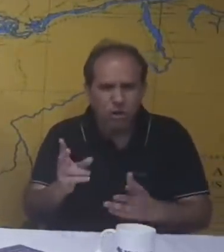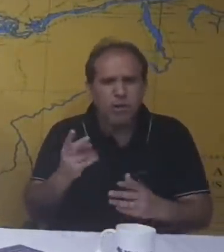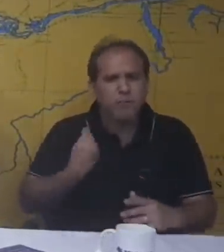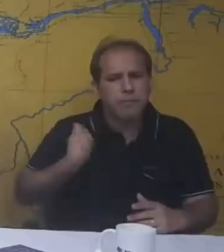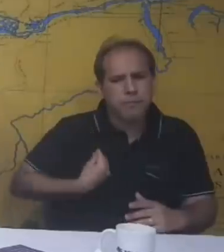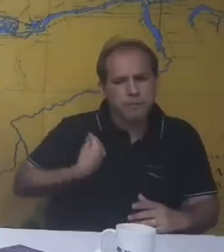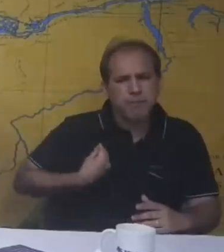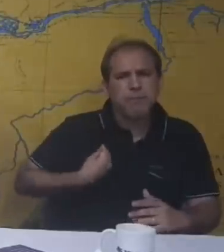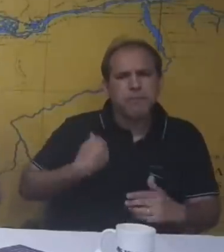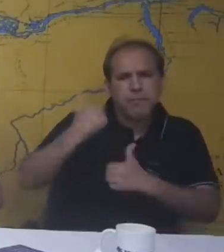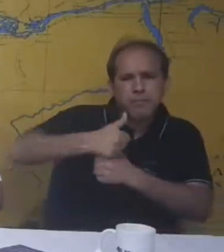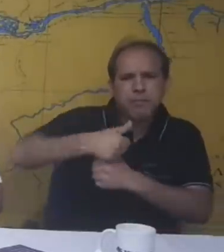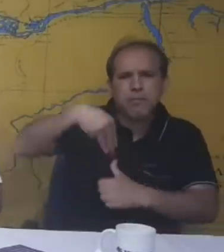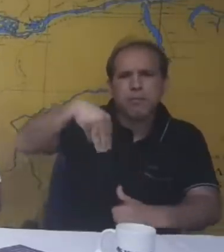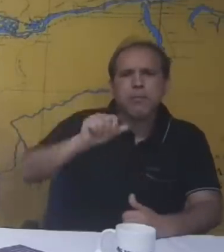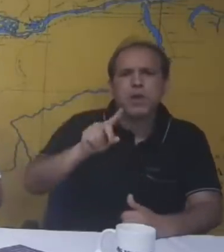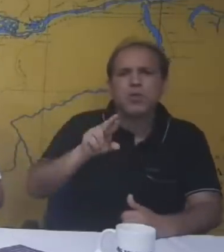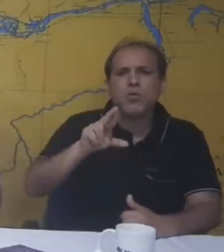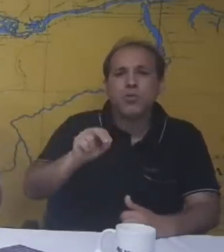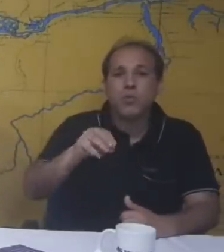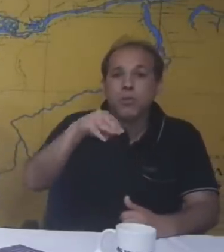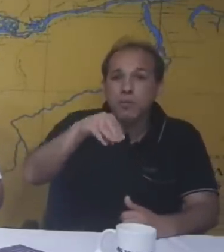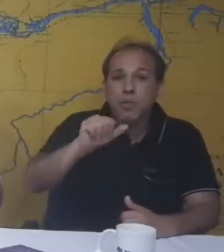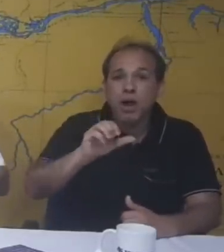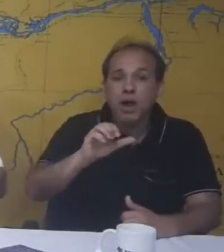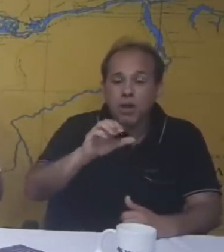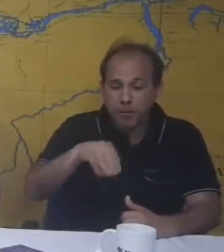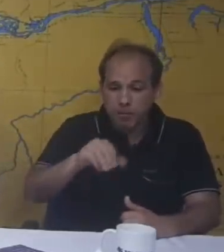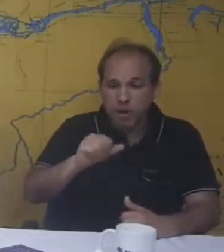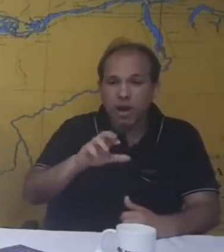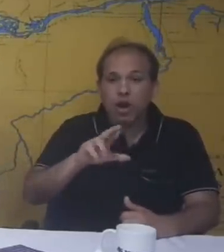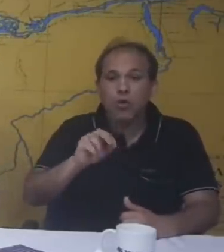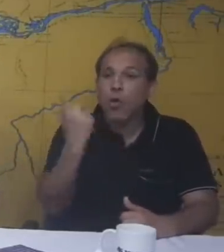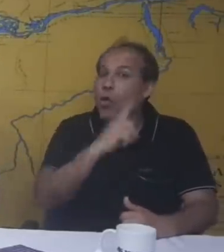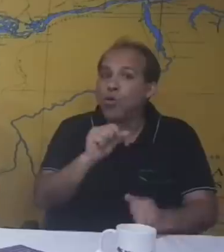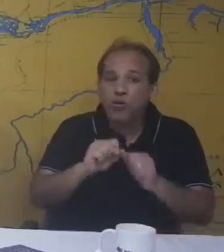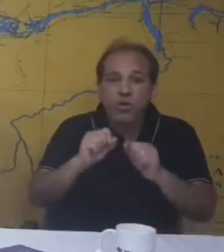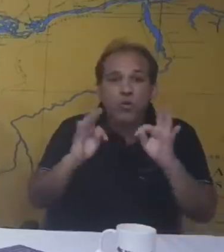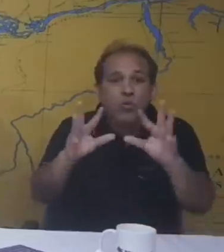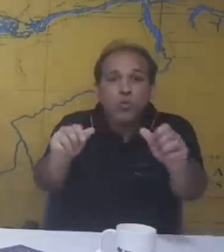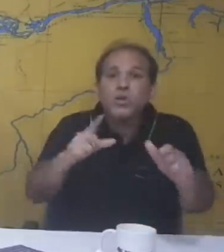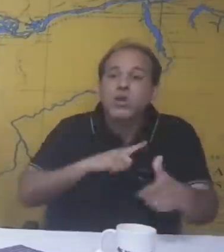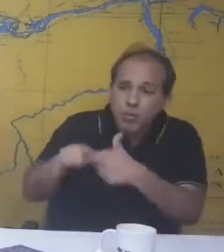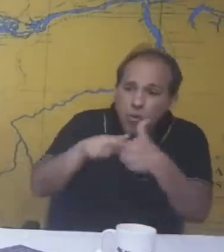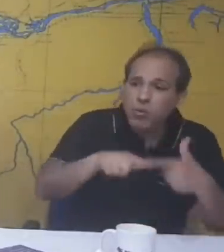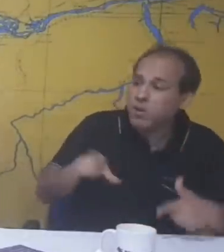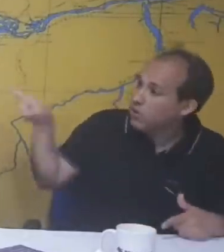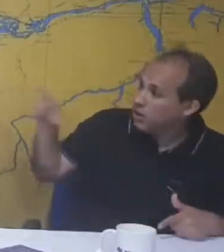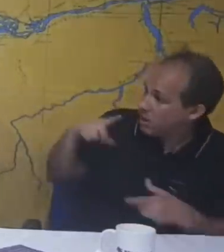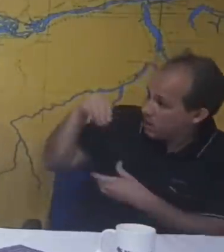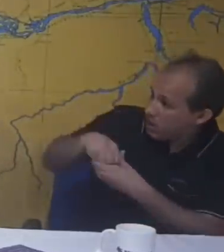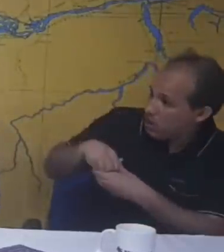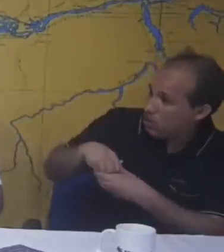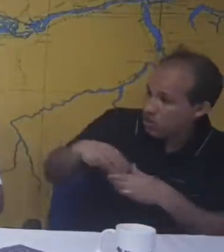era o Maduro, tá certo? Bem, o Macri não conseguiu fazer tudo o que queria, tinha problemas, como tem. Como? Se você no Ministério tem problema,